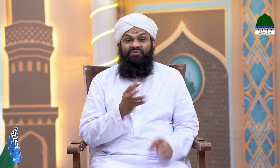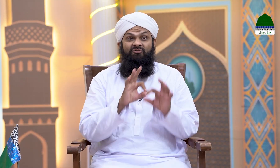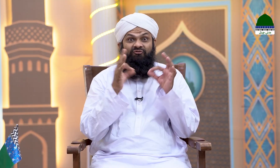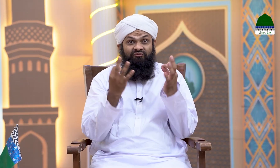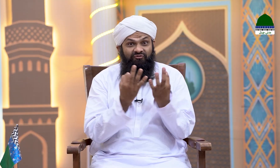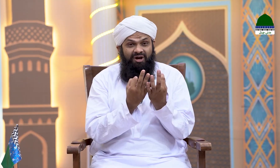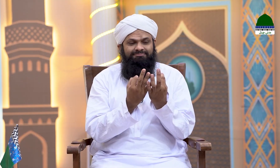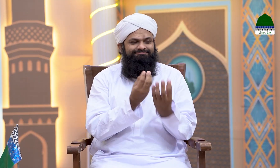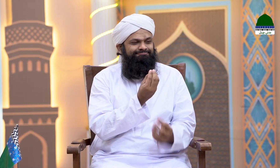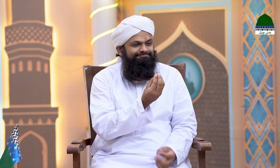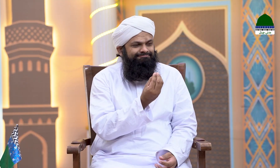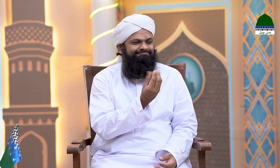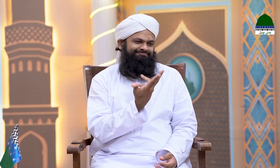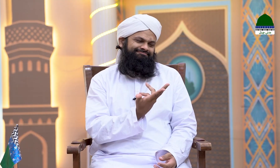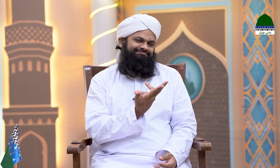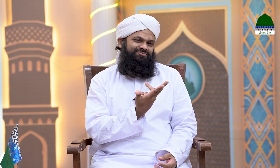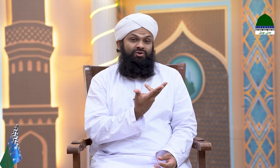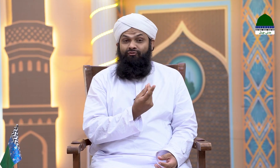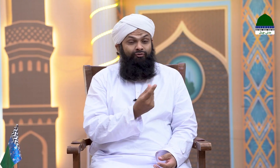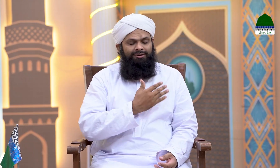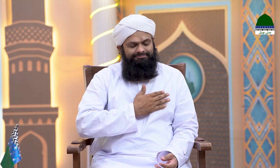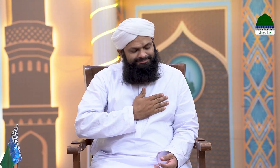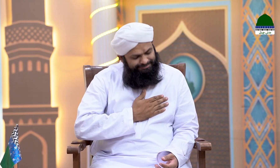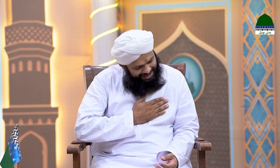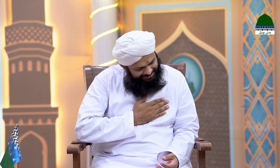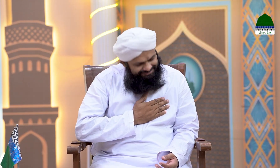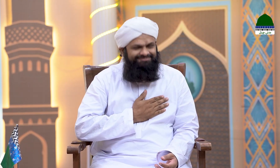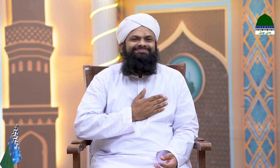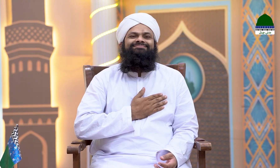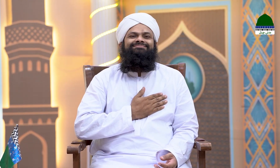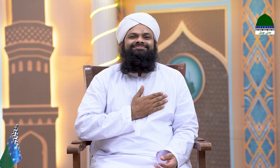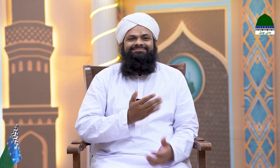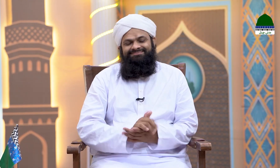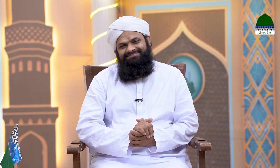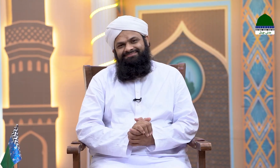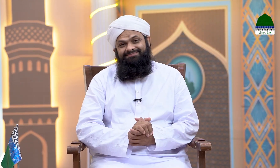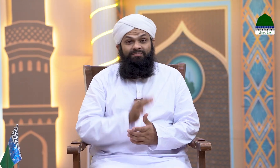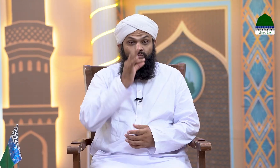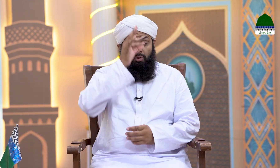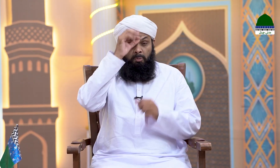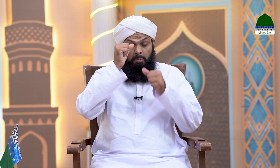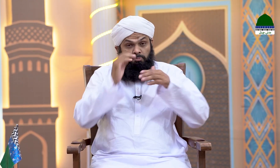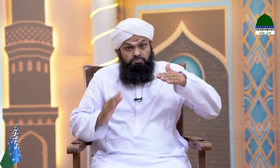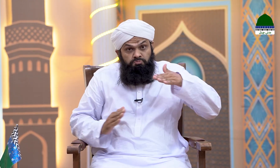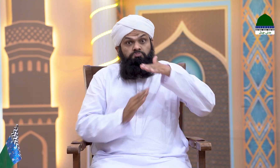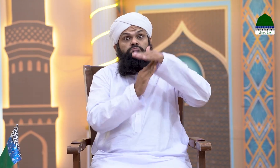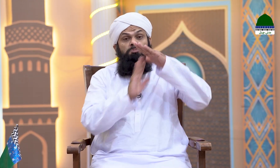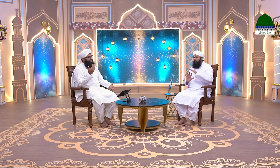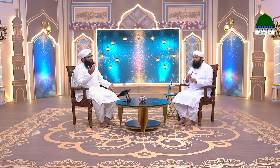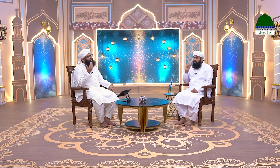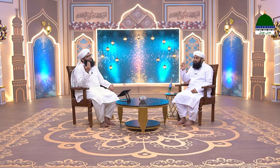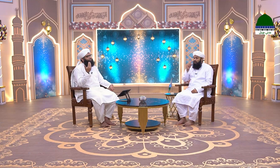کو لبیک کہہ کر جواب دیتے۔ تو نبی کریم علیہ الصلوۃ والسلام دیکھیے سید المرسلین امام الانبیاء